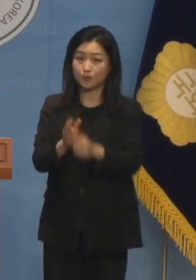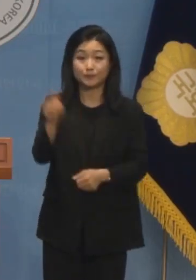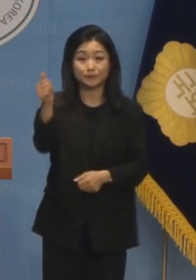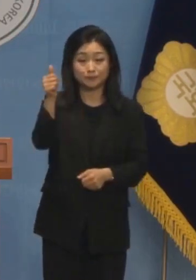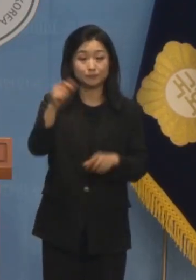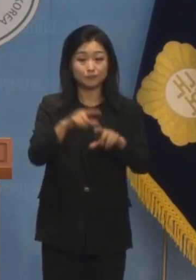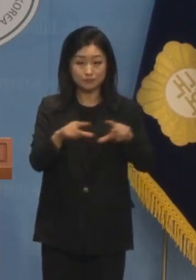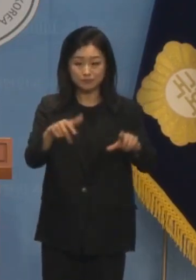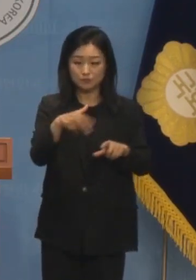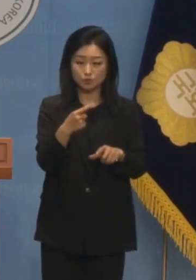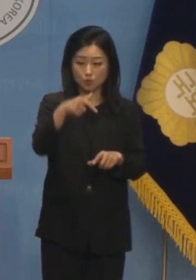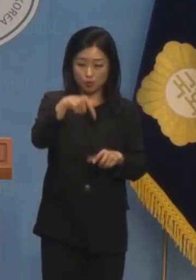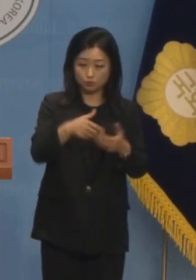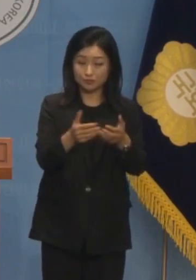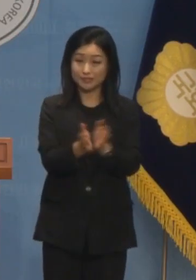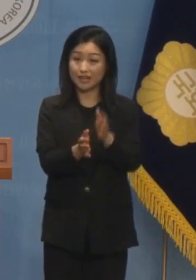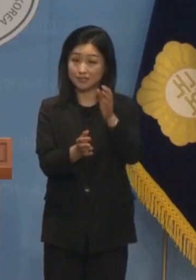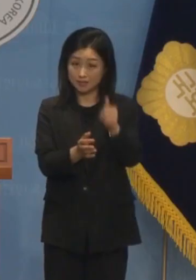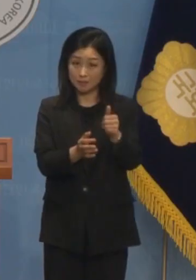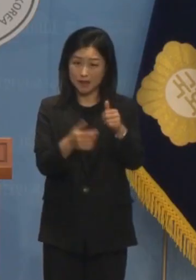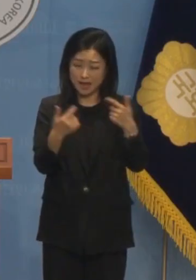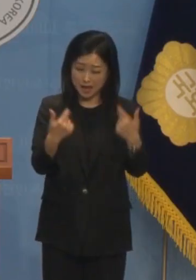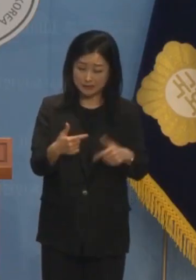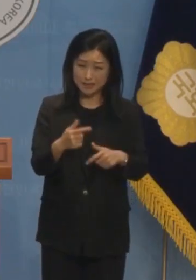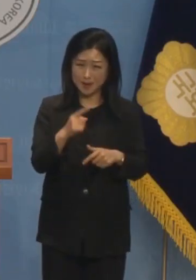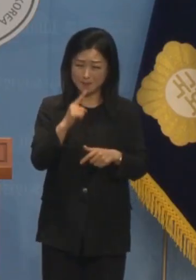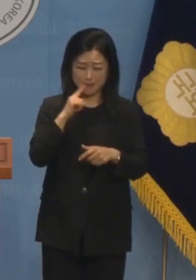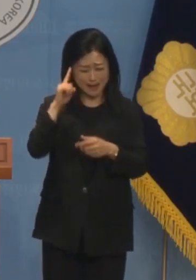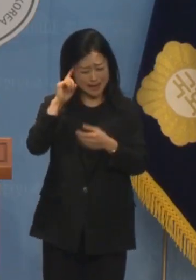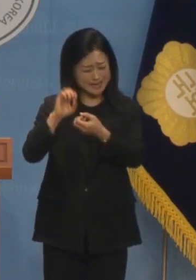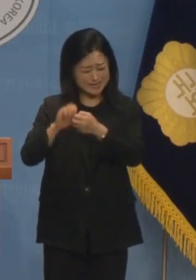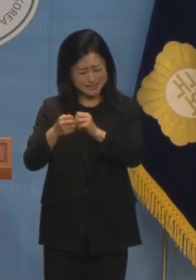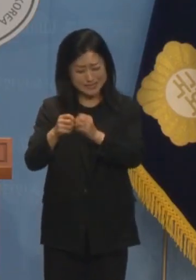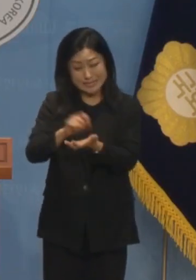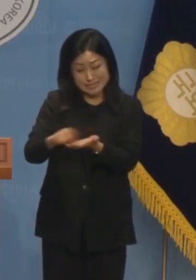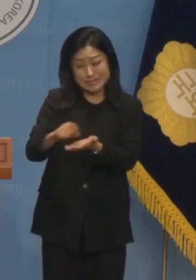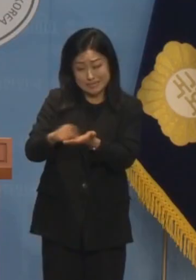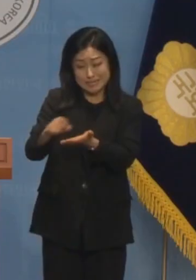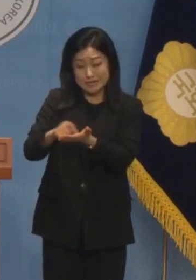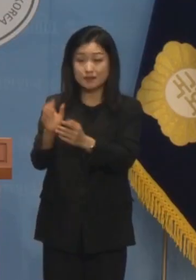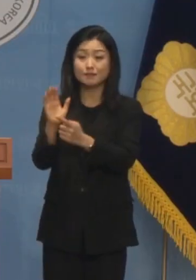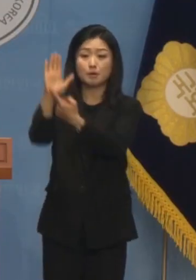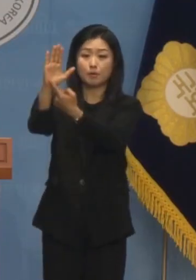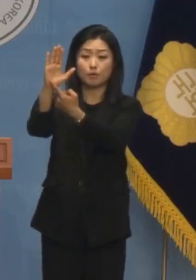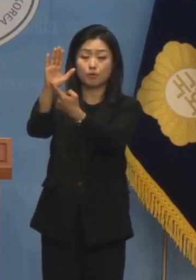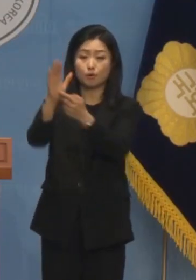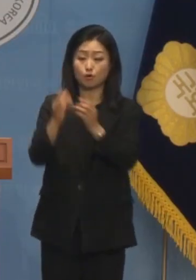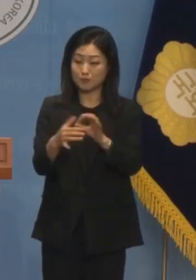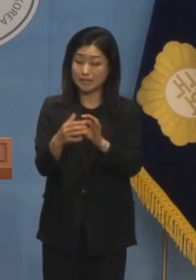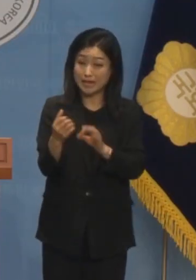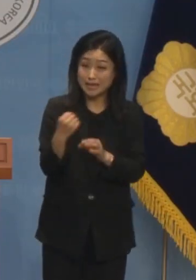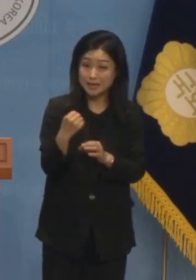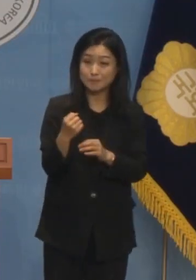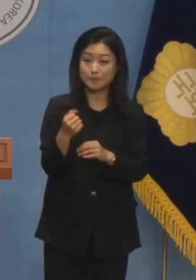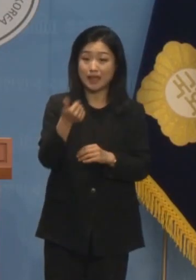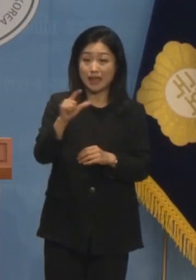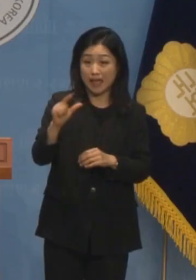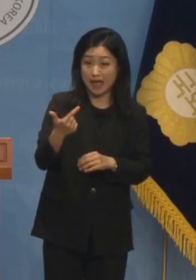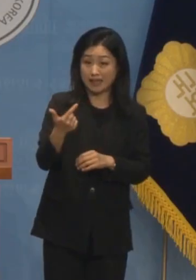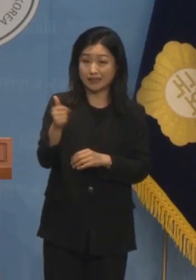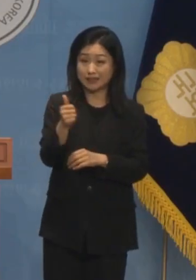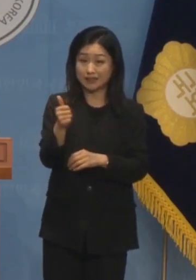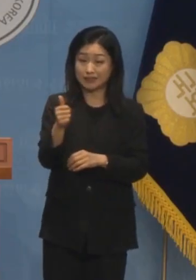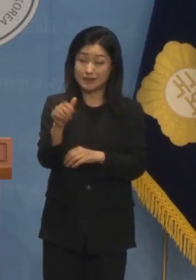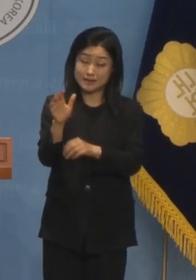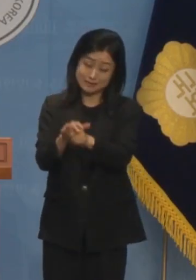평소 조국혁신당과 조국 대표에 대해서는 말이 안 되는 것도 억지로 기사로 만들어내고 국민의힘과 한동훈 대표에